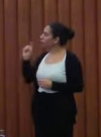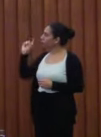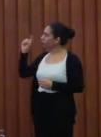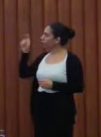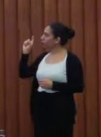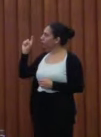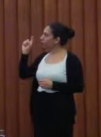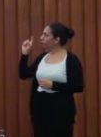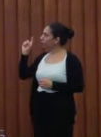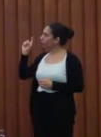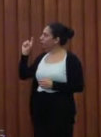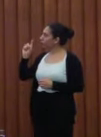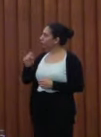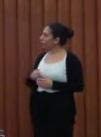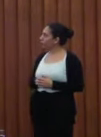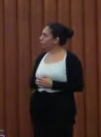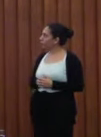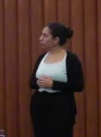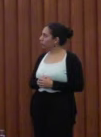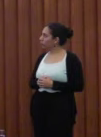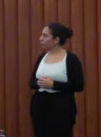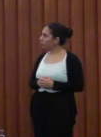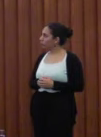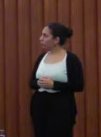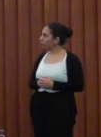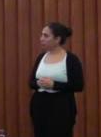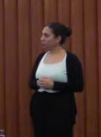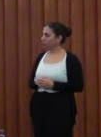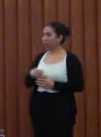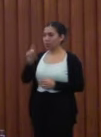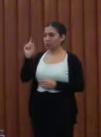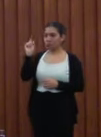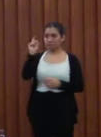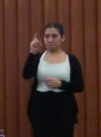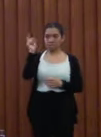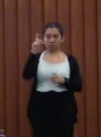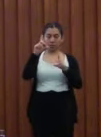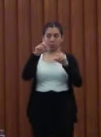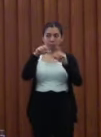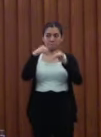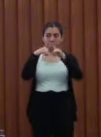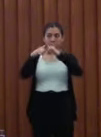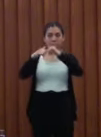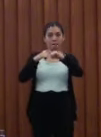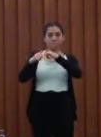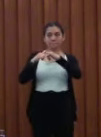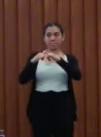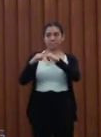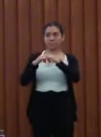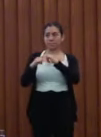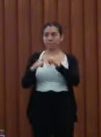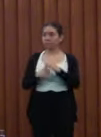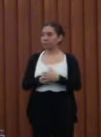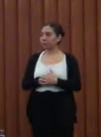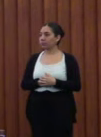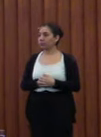botón que tengamos ahí, el que sea. Este mapa cuenta con 5 filtros principales, pero siempre se pueden agregar